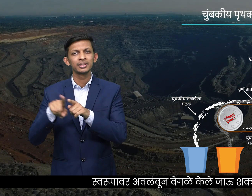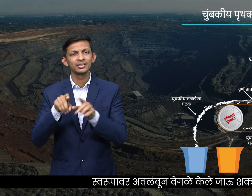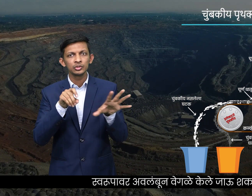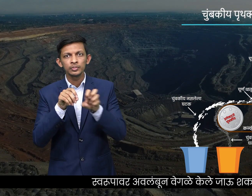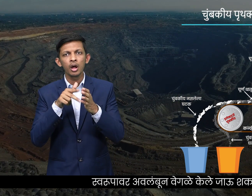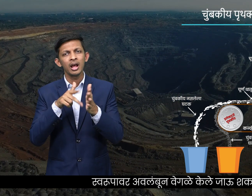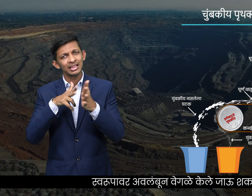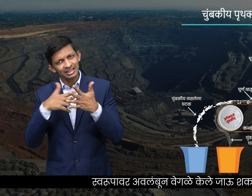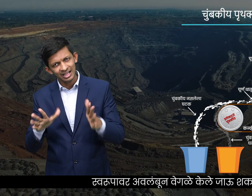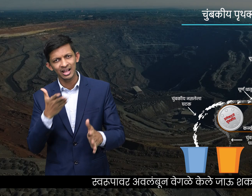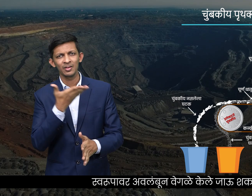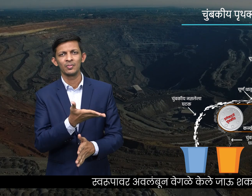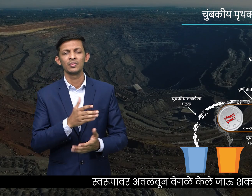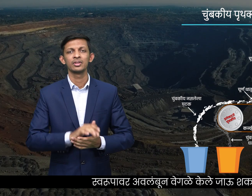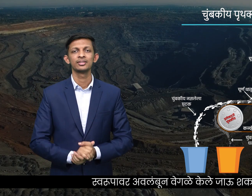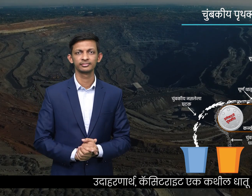शकतात.